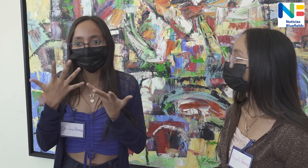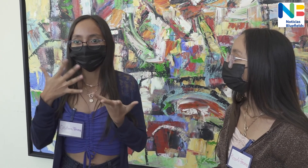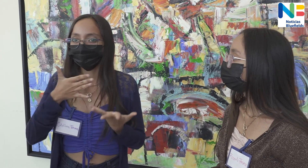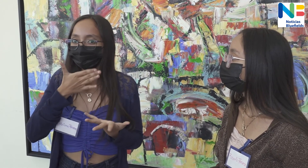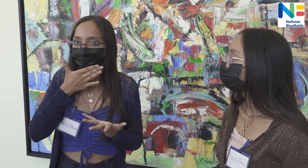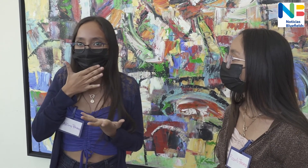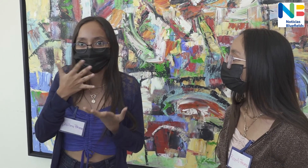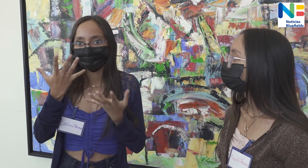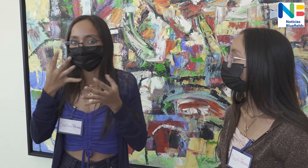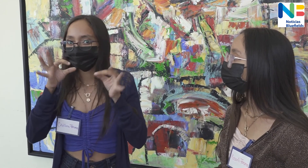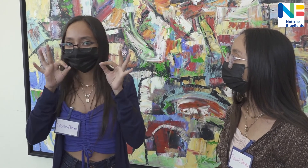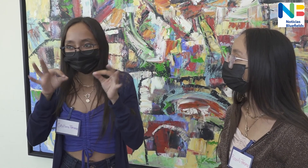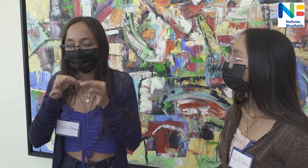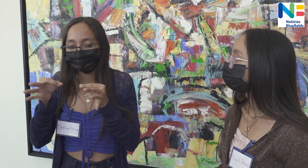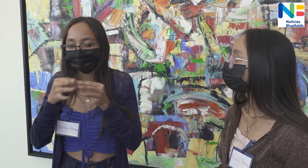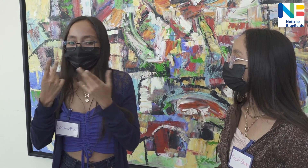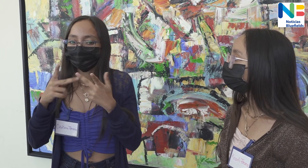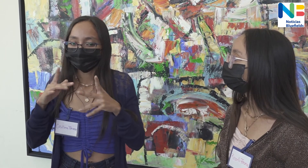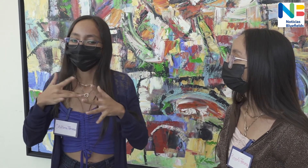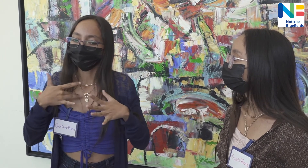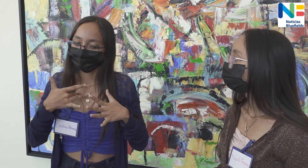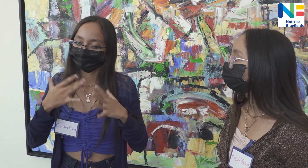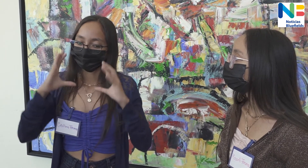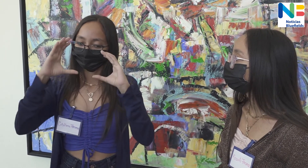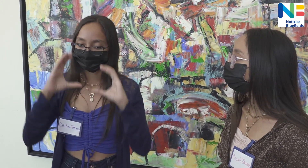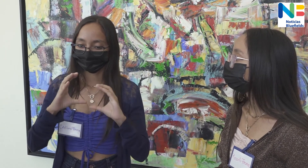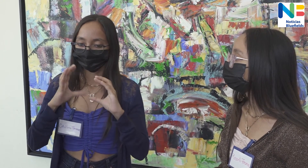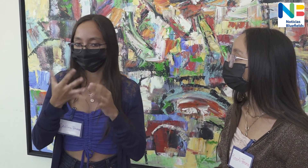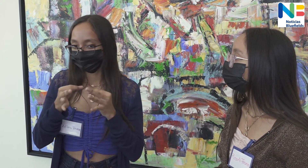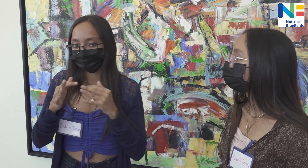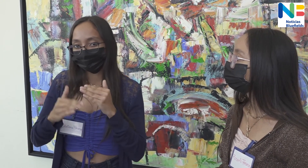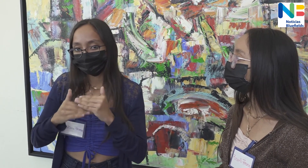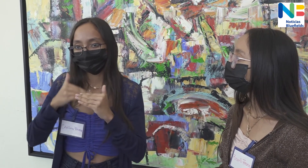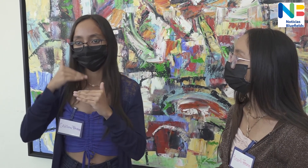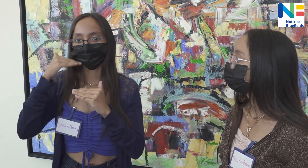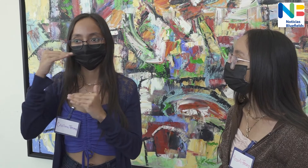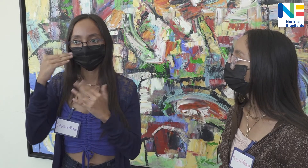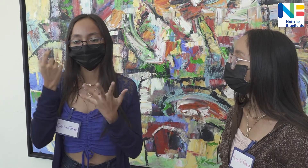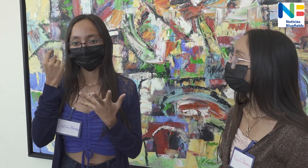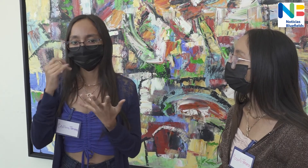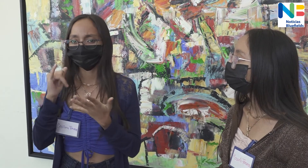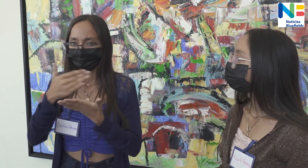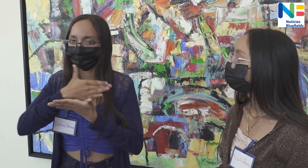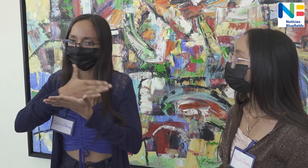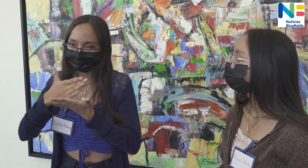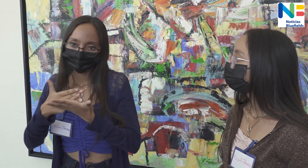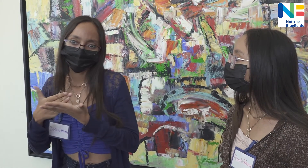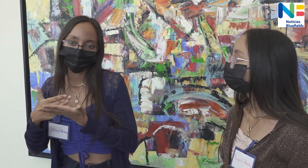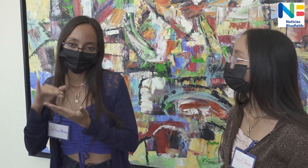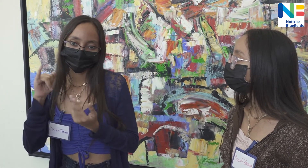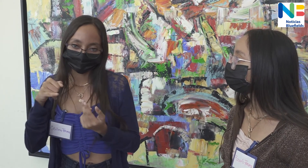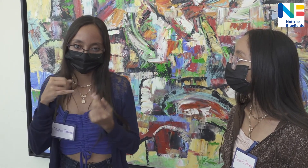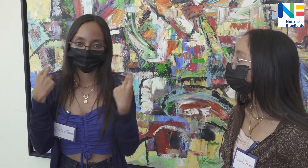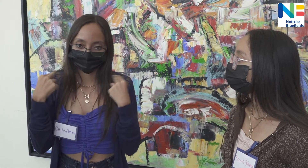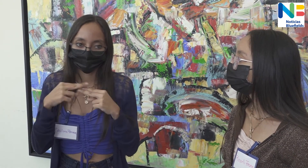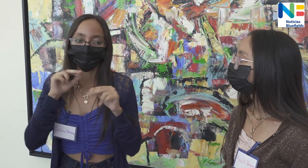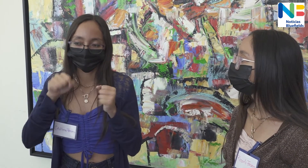apoyo, sí era bastante difícil, pero sí había una necesidad por mi parte y por parte de la institución de solucionarnos a